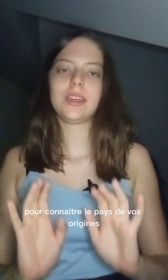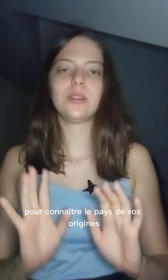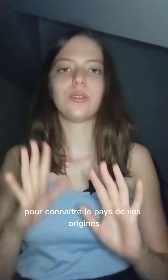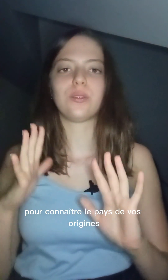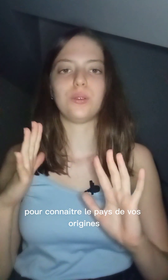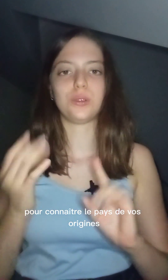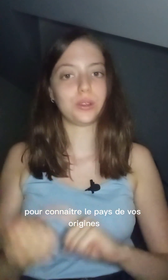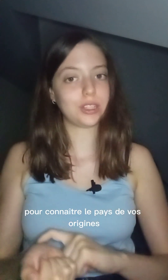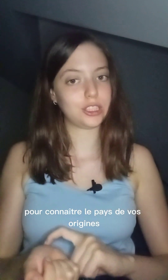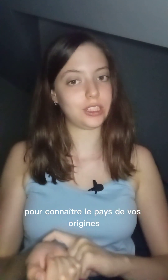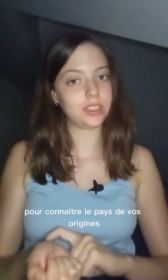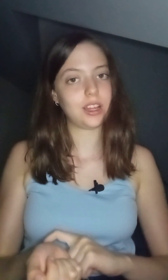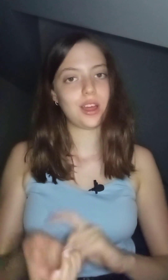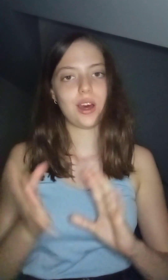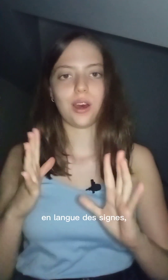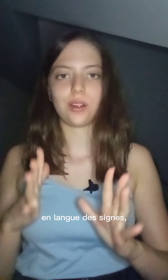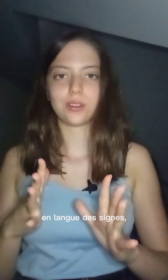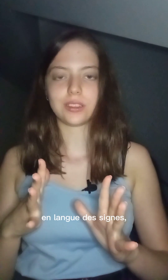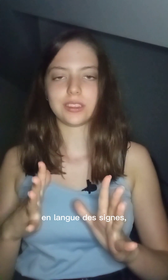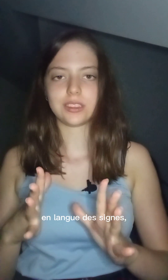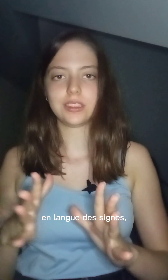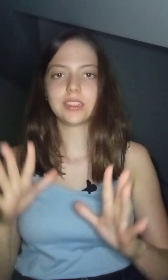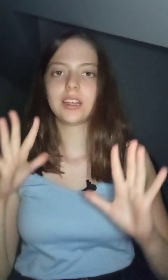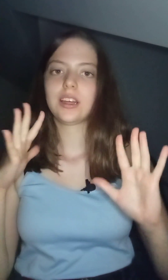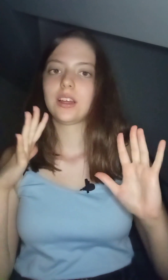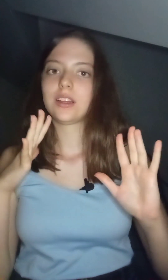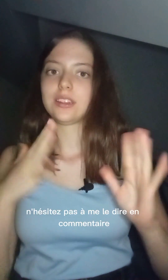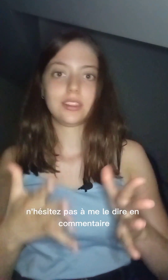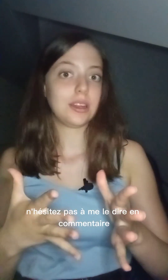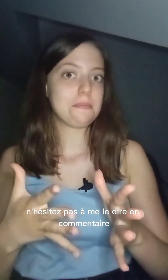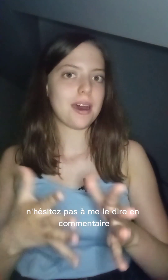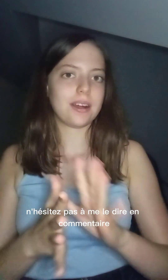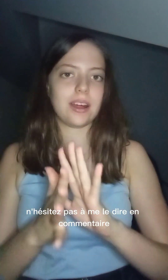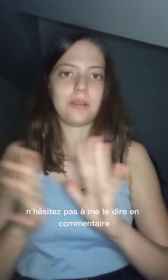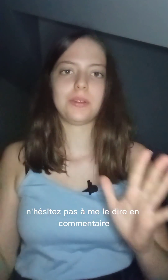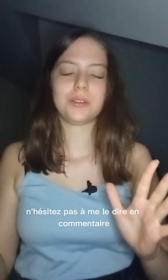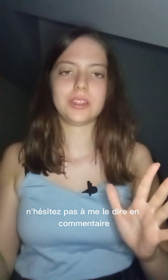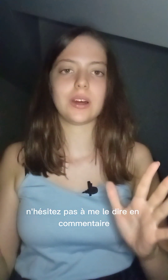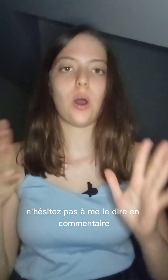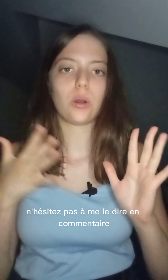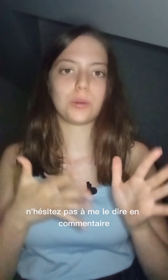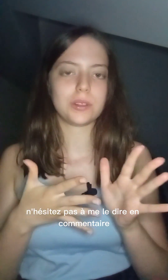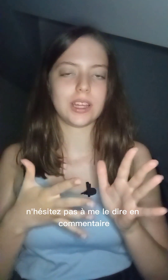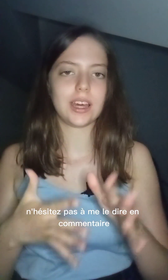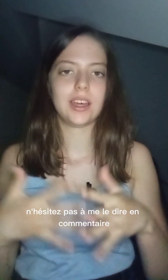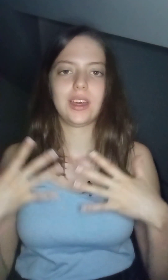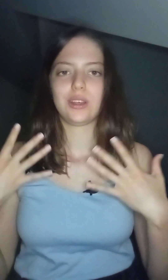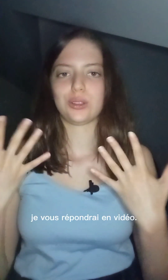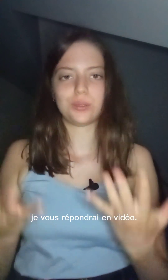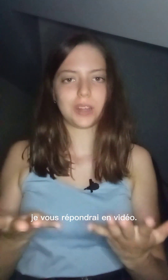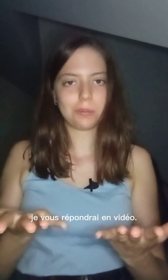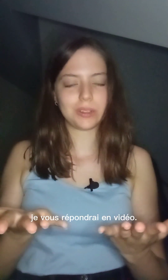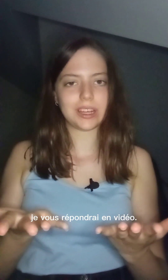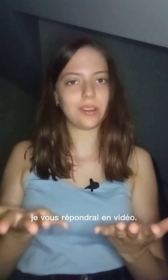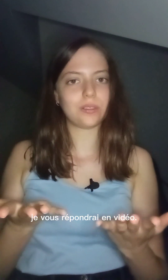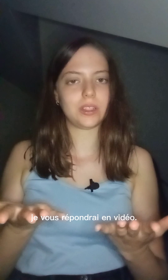de vos origines en langue des signes, n'hésitez pas à me le dire en commentaire, je vous répondrai en